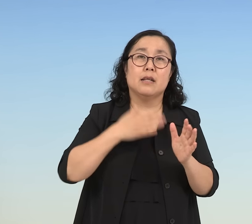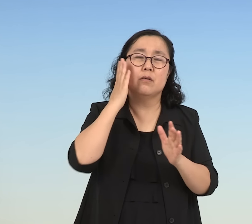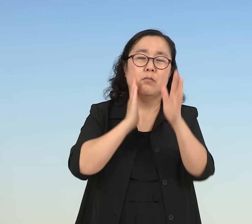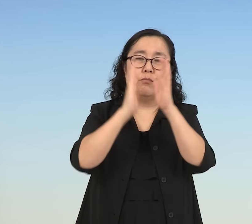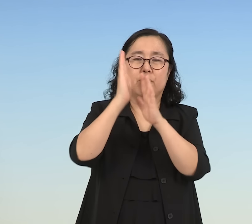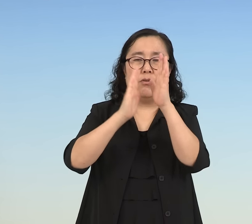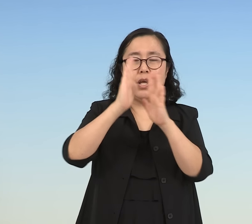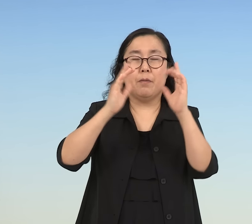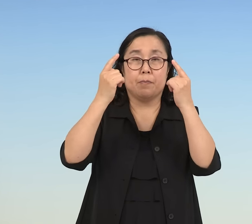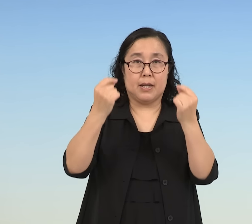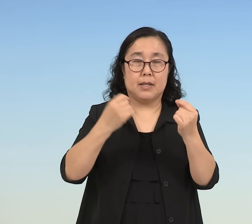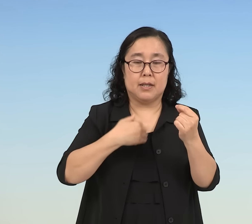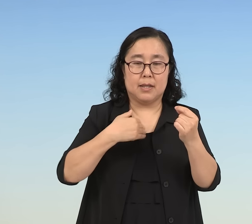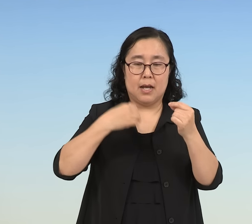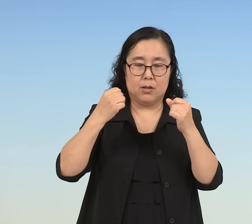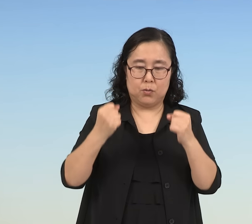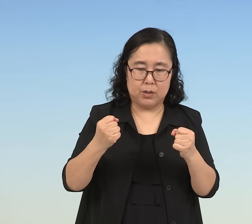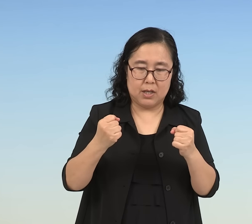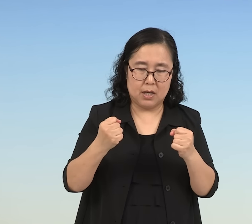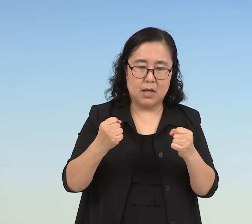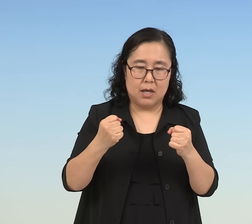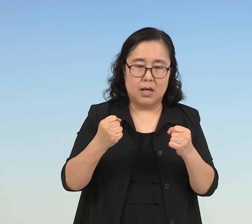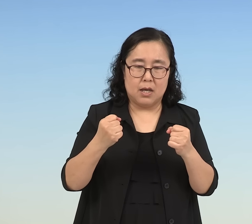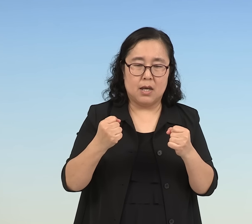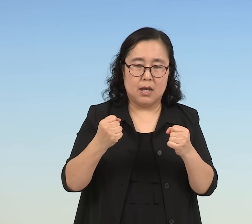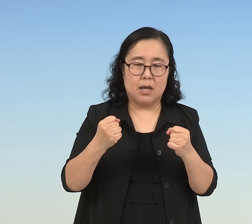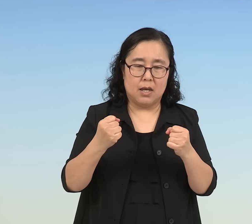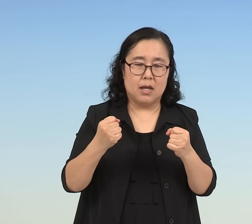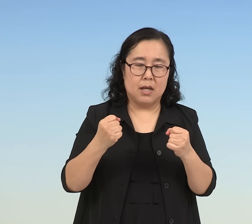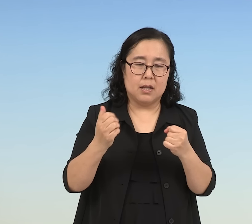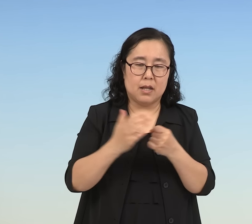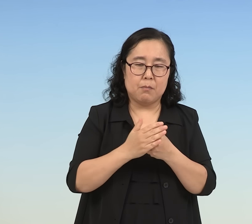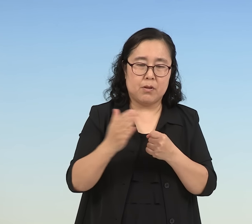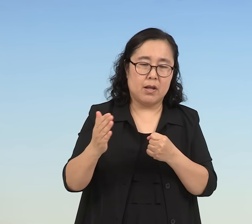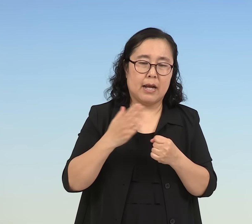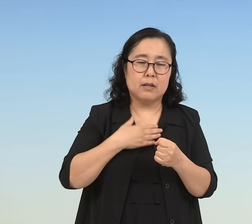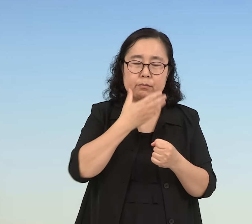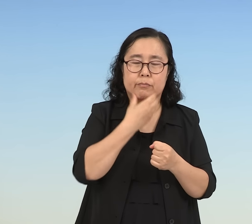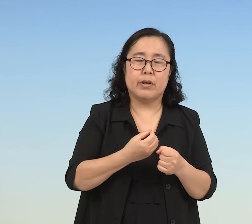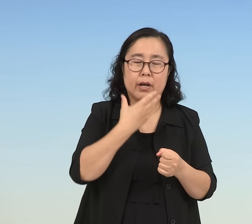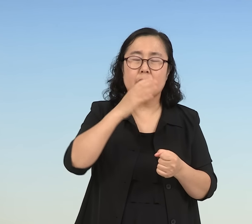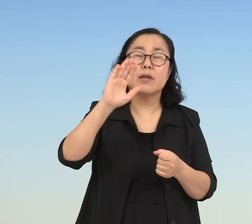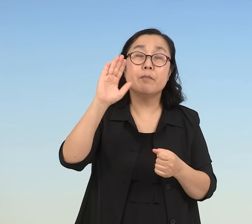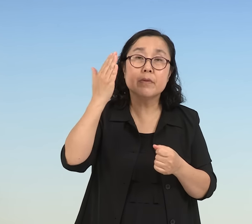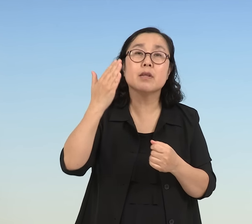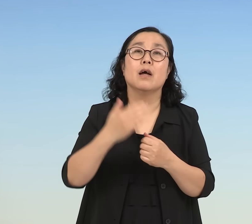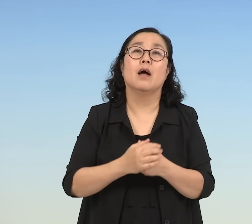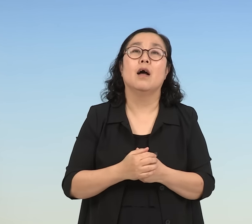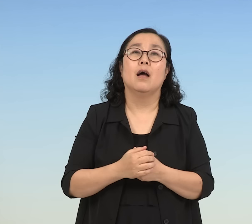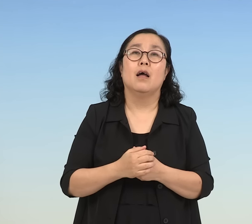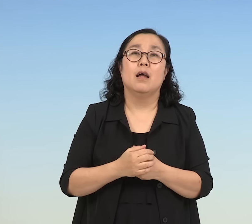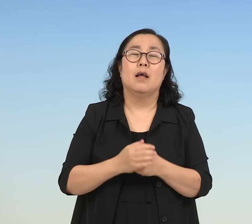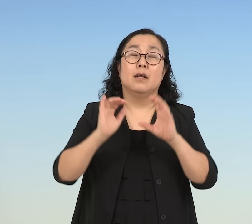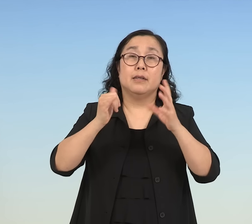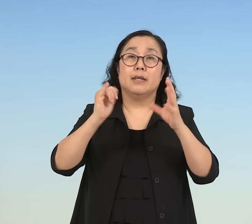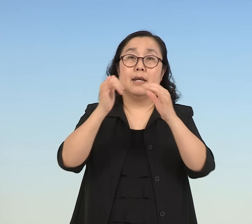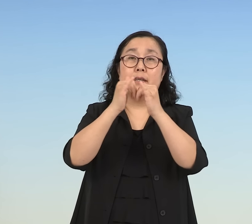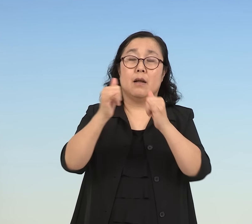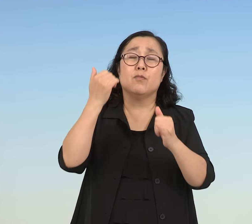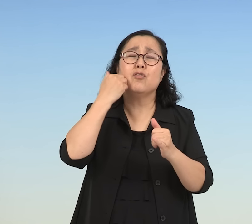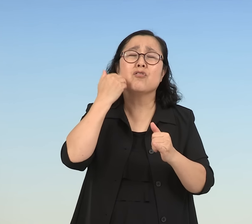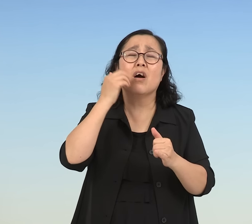풀잎 같은 자기 존재를 망각하기 때문에 불행해지는 거예요. 다윗의 바울은 사실 세상